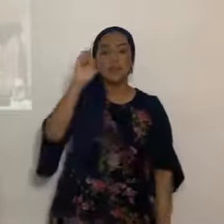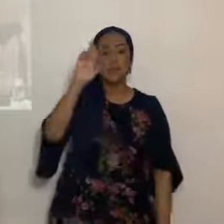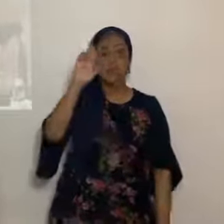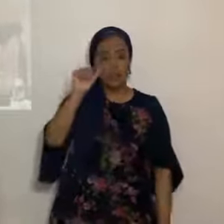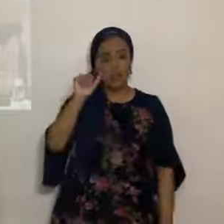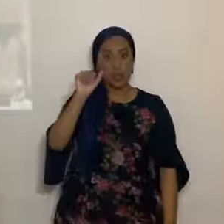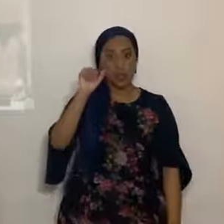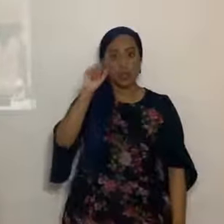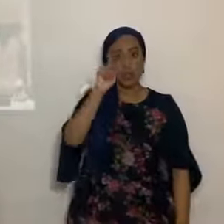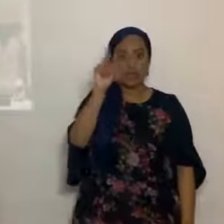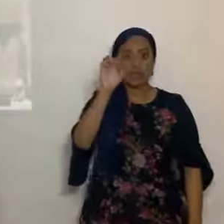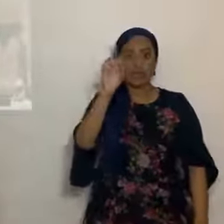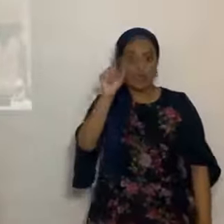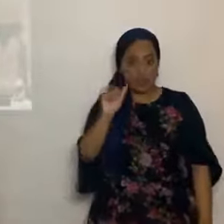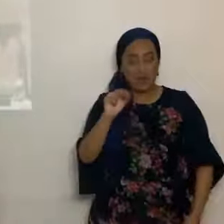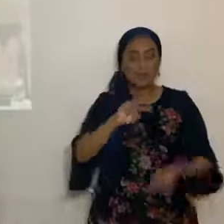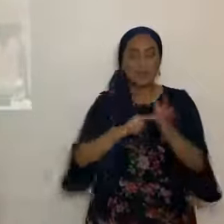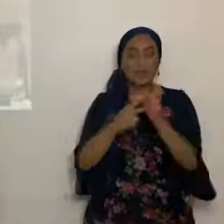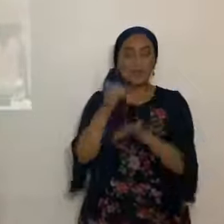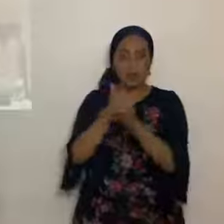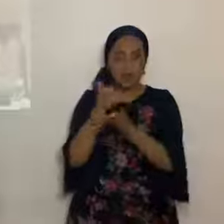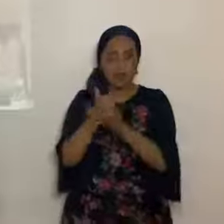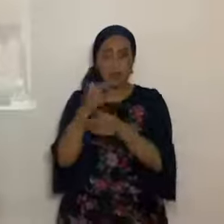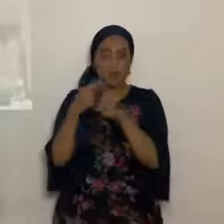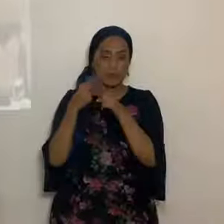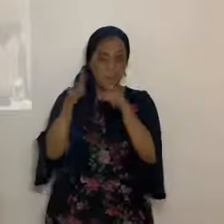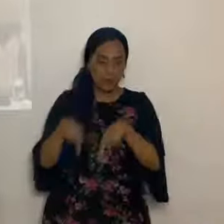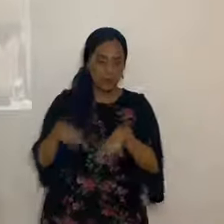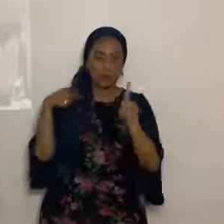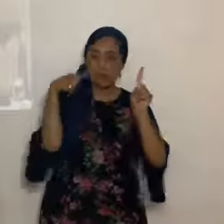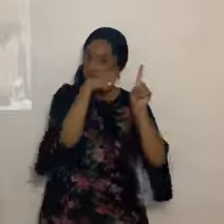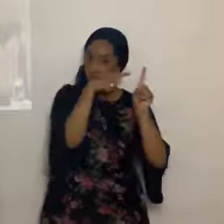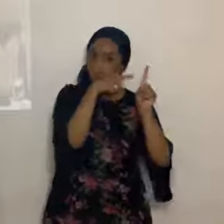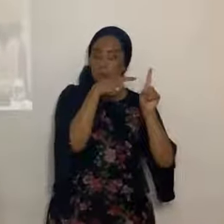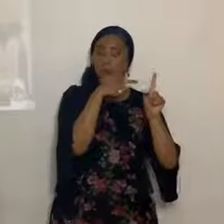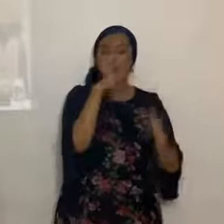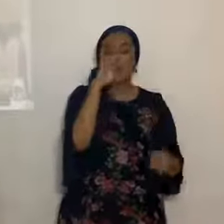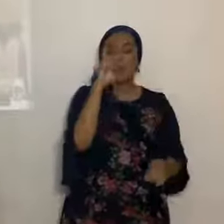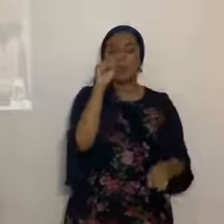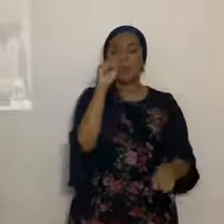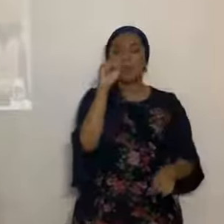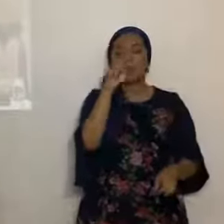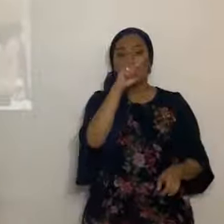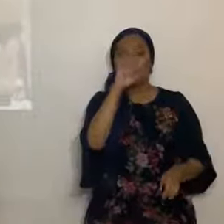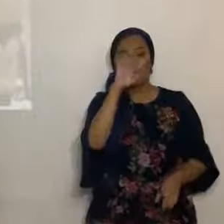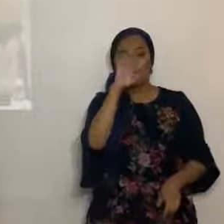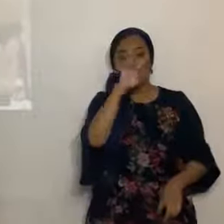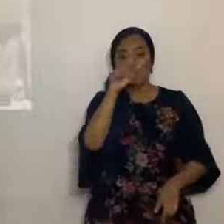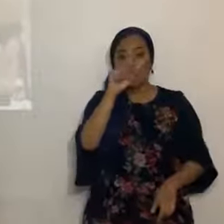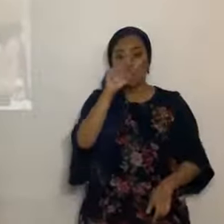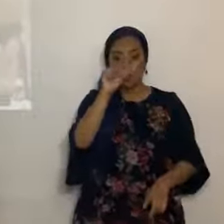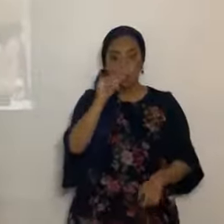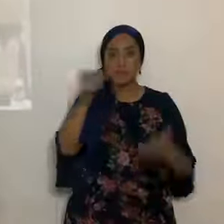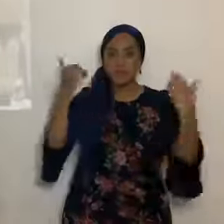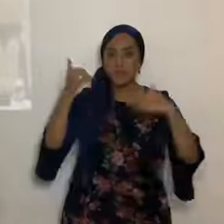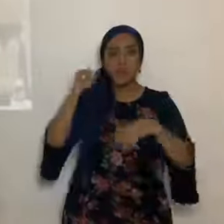Esdra, que es el nombre hebreo, quiere decir ayuda. Esdras llamó a toda la gente por 6